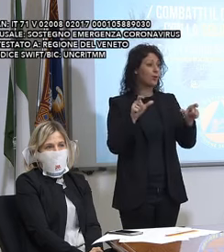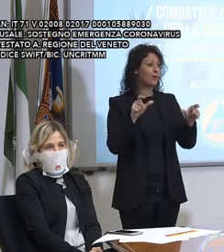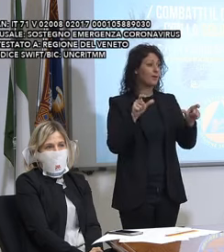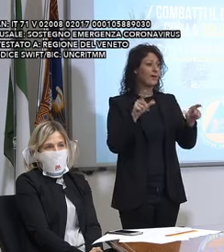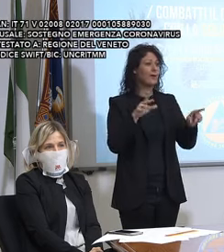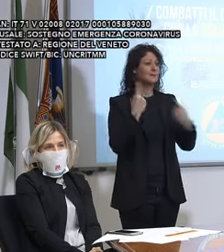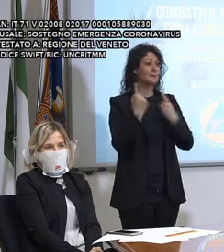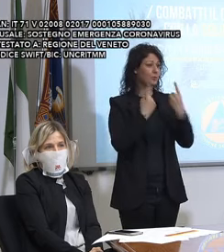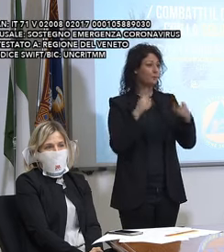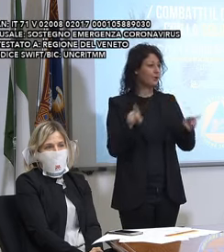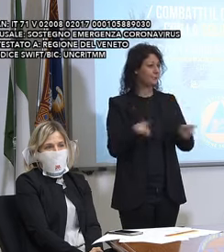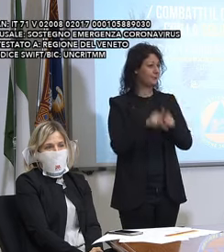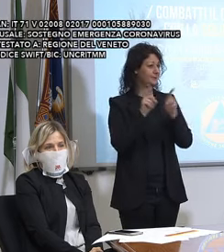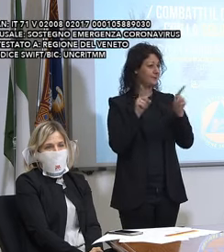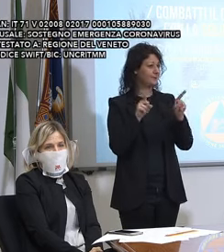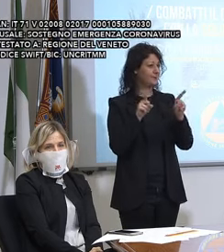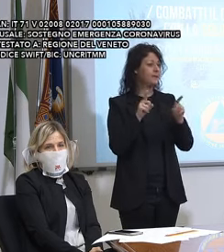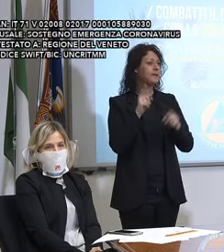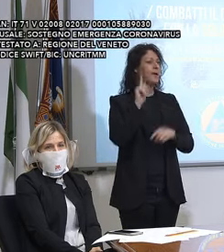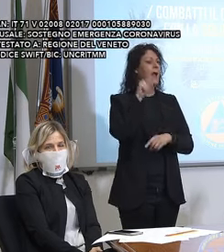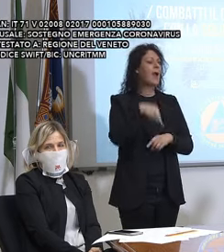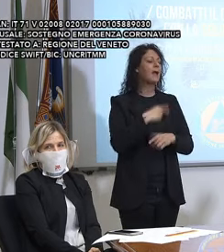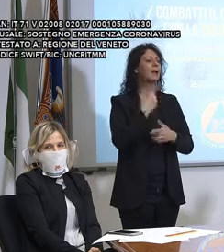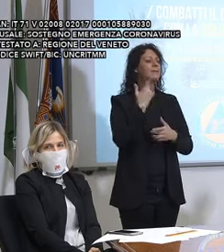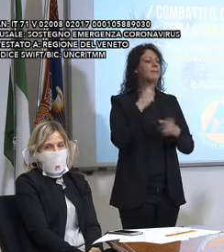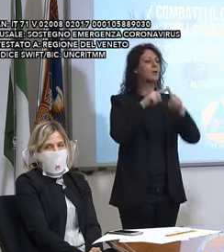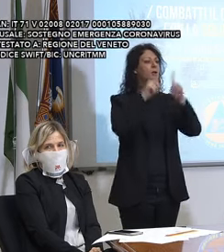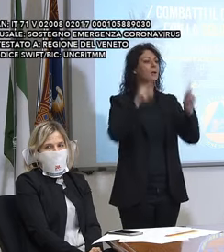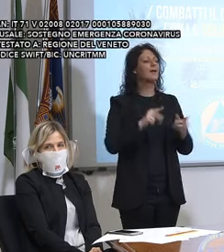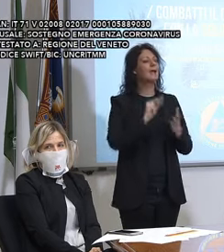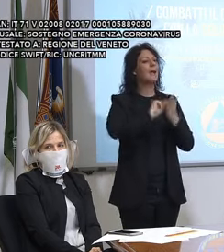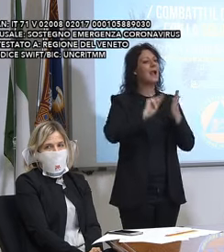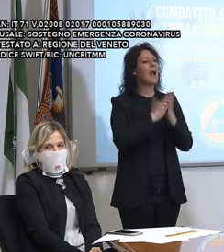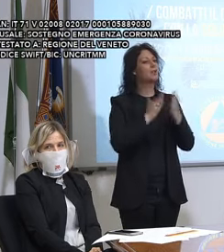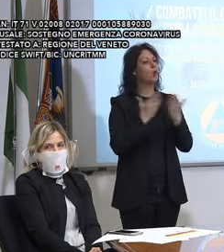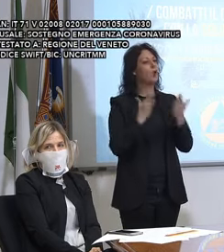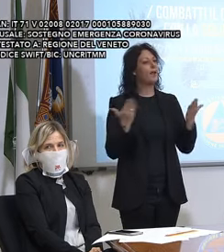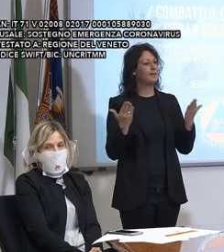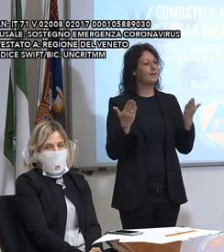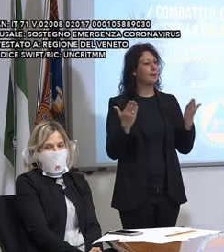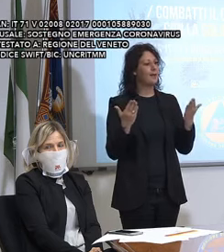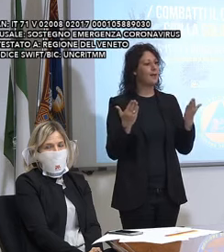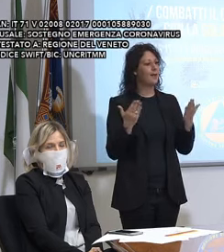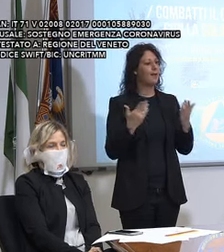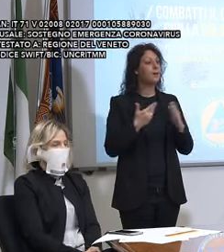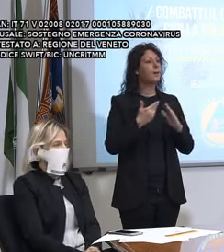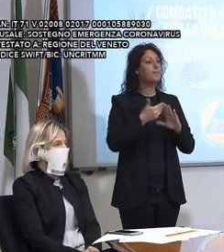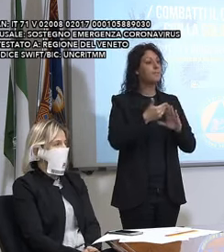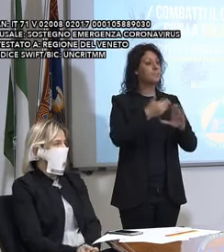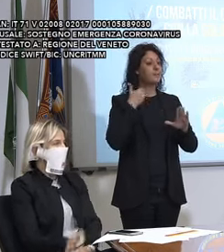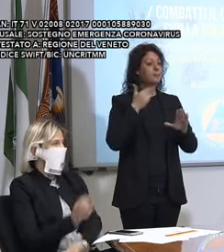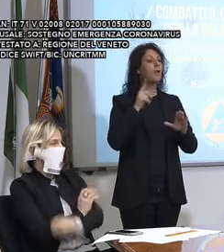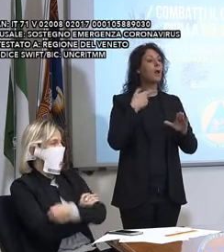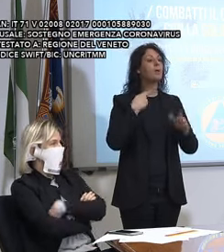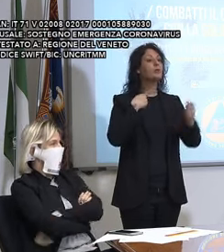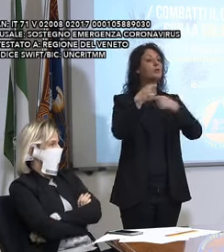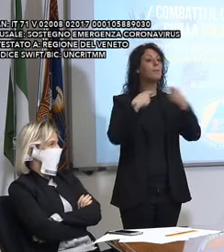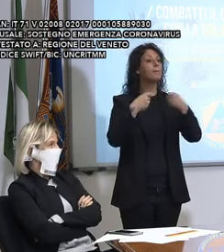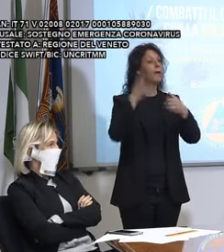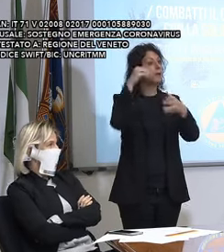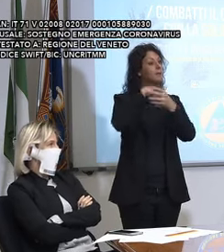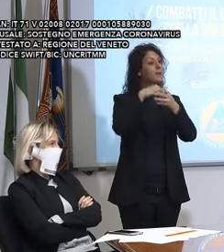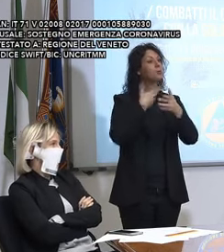che le cartolerie le erano citate, no? Che tutti vendevano cartolerie all'interno dei supermercati e le cartolerie non